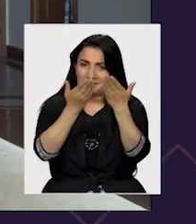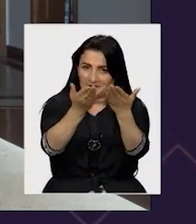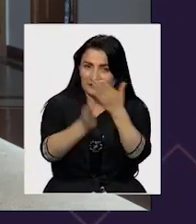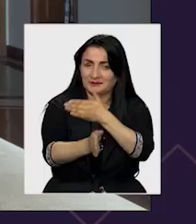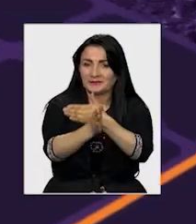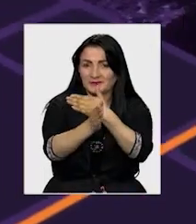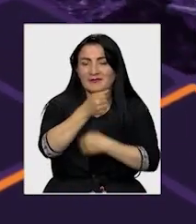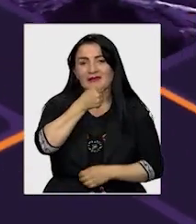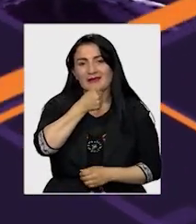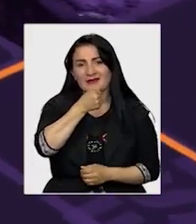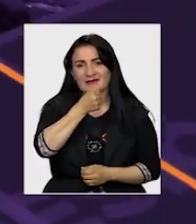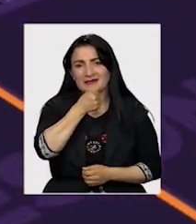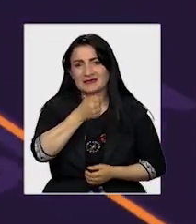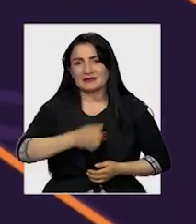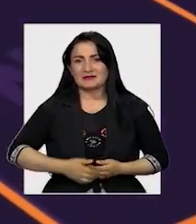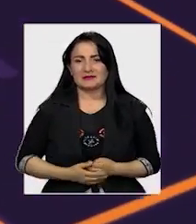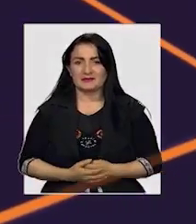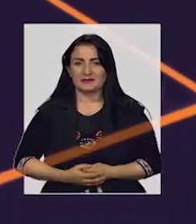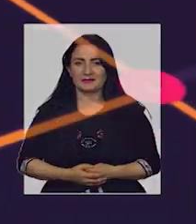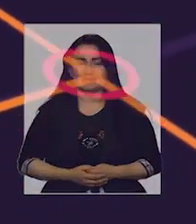la entrevista.